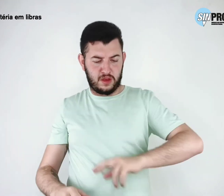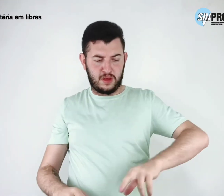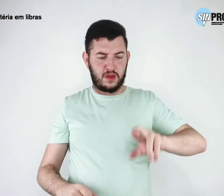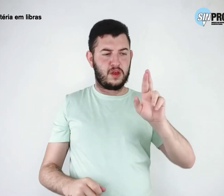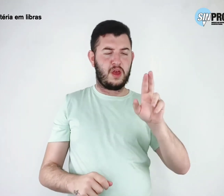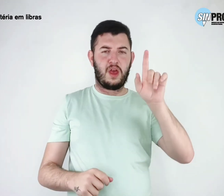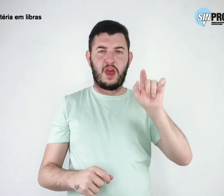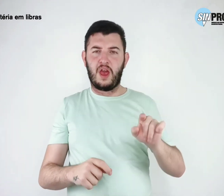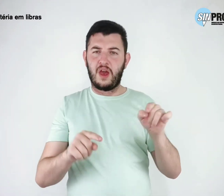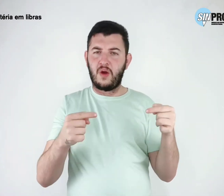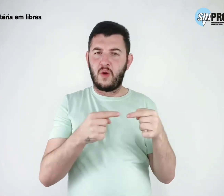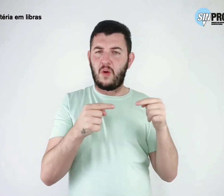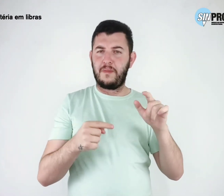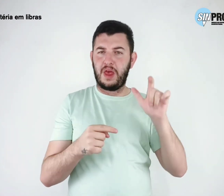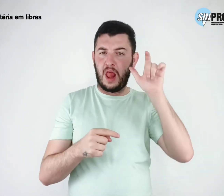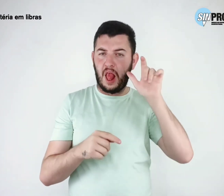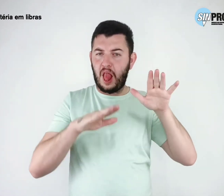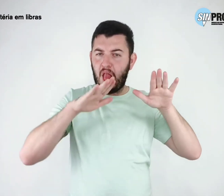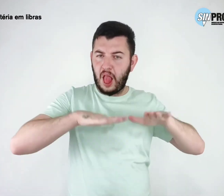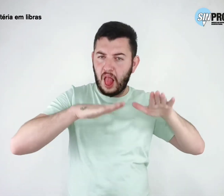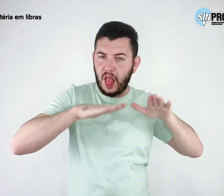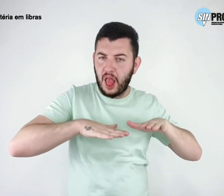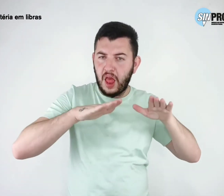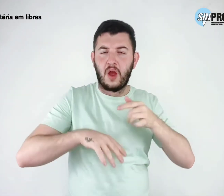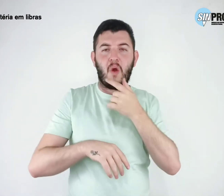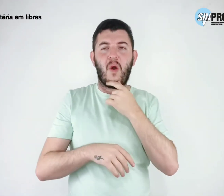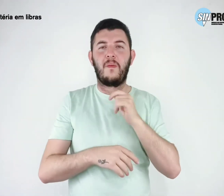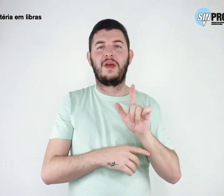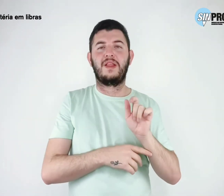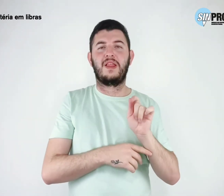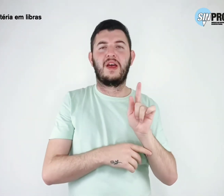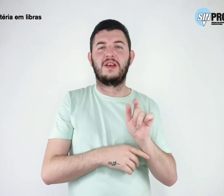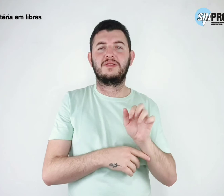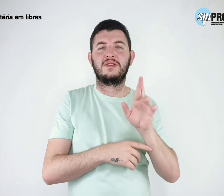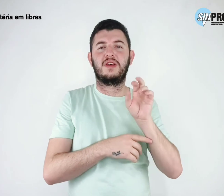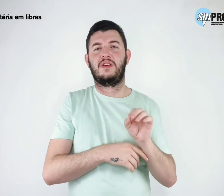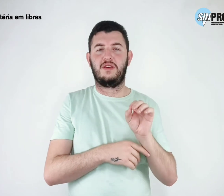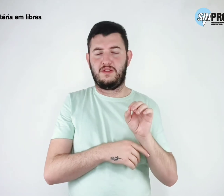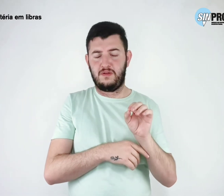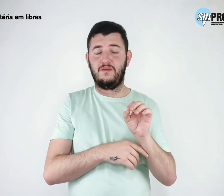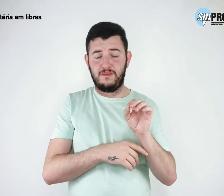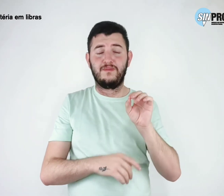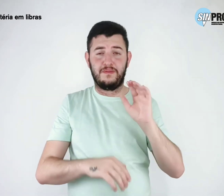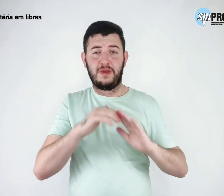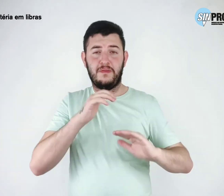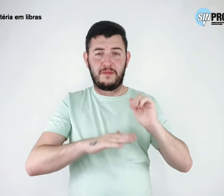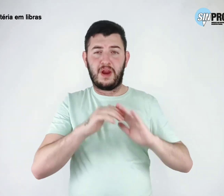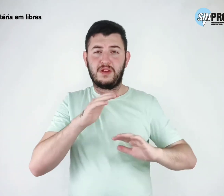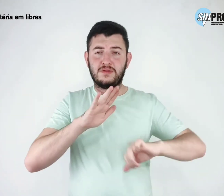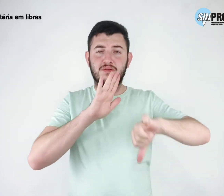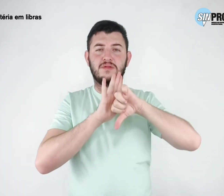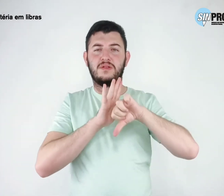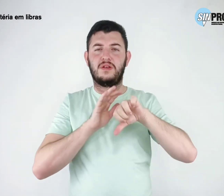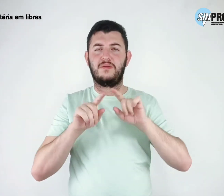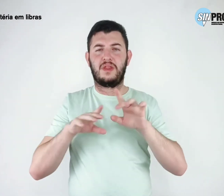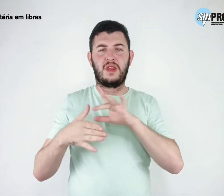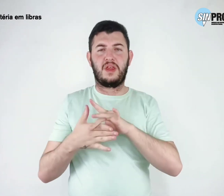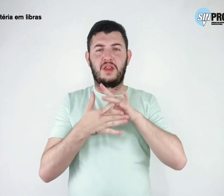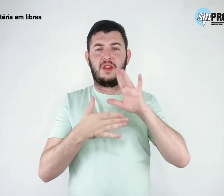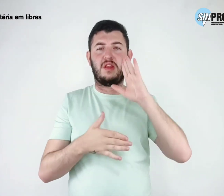satanismo supostamente praticado por Lázaro, suspeito dos crimes. Lideranças religiosas